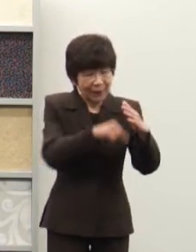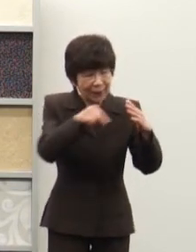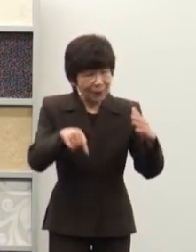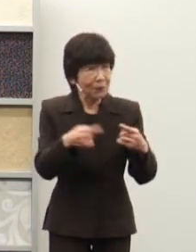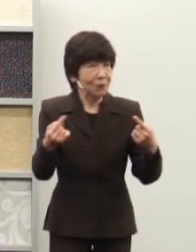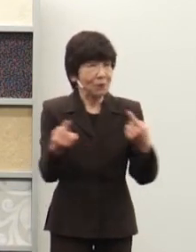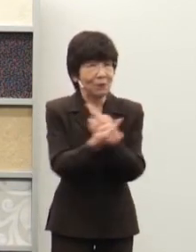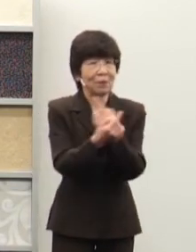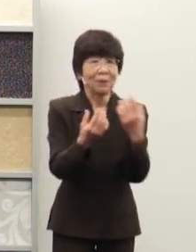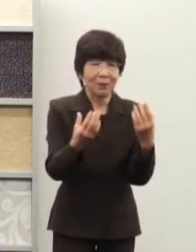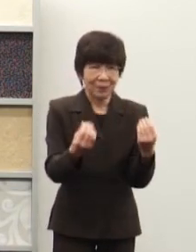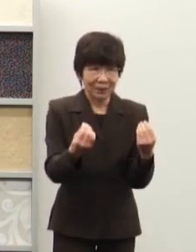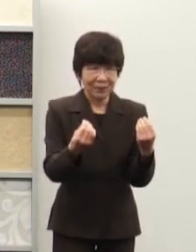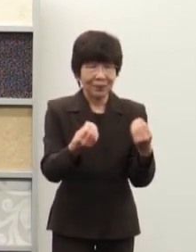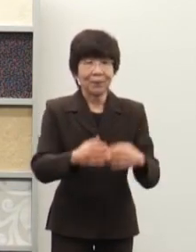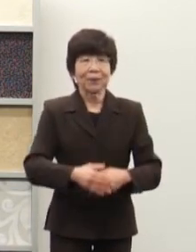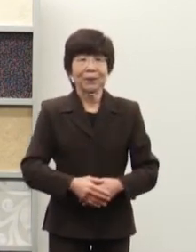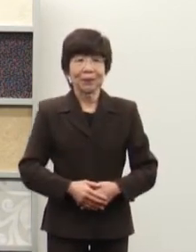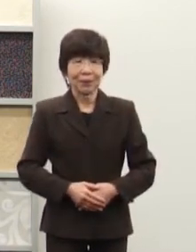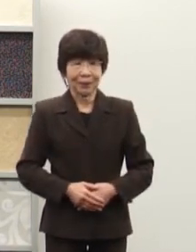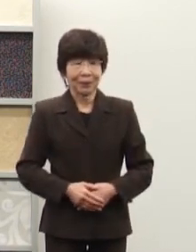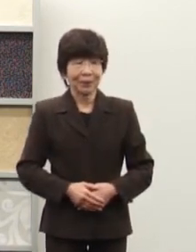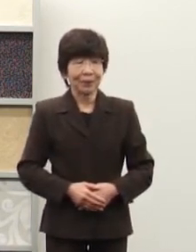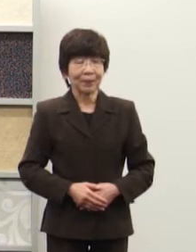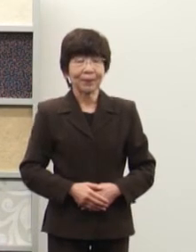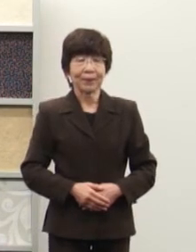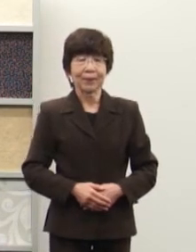です。 はい、よろしいでし